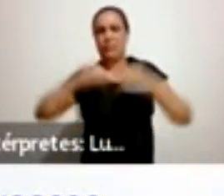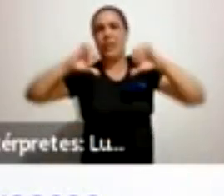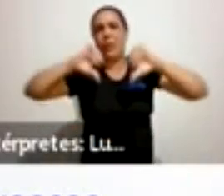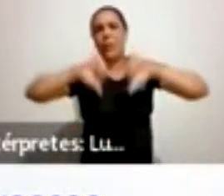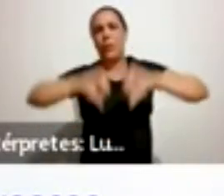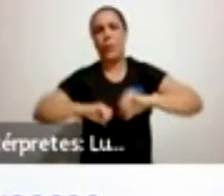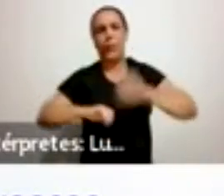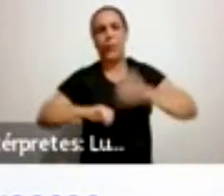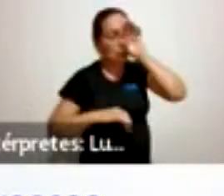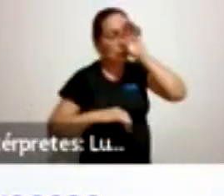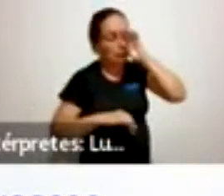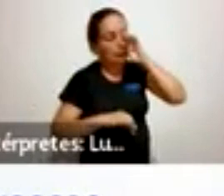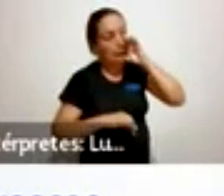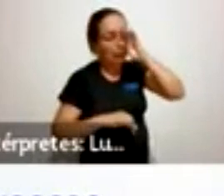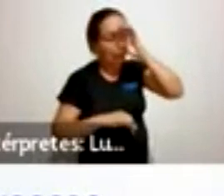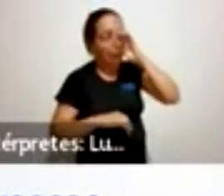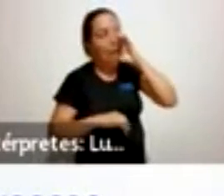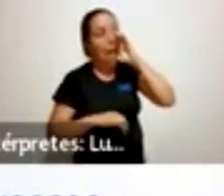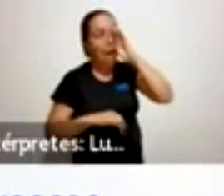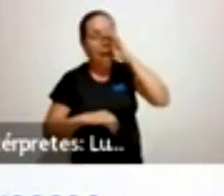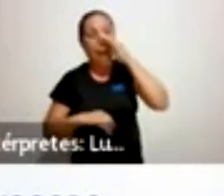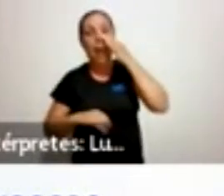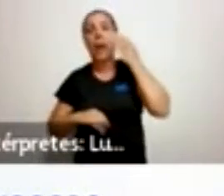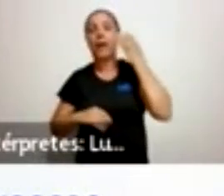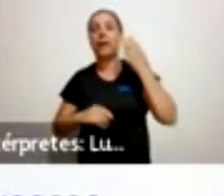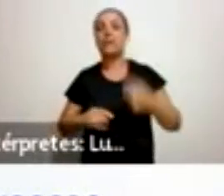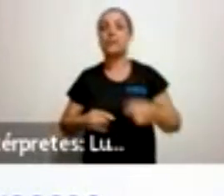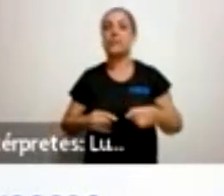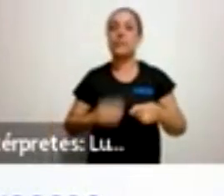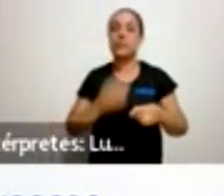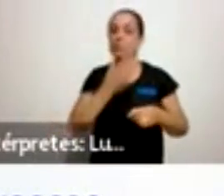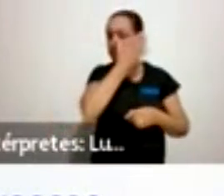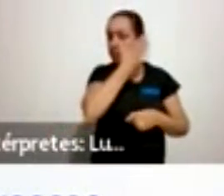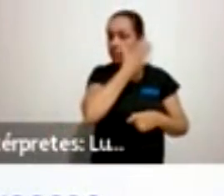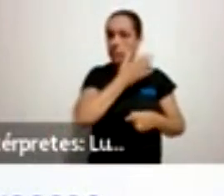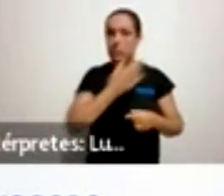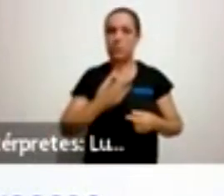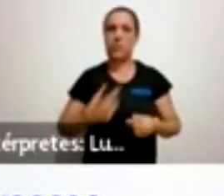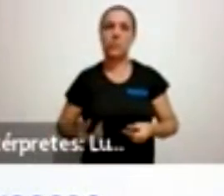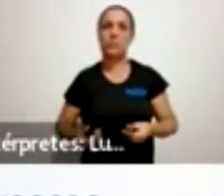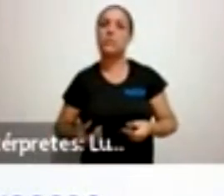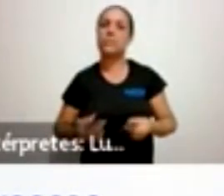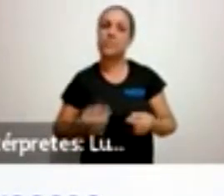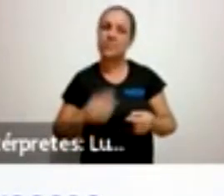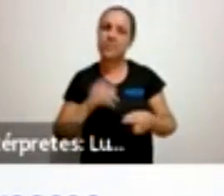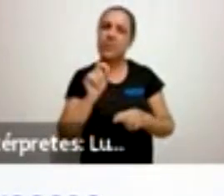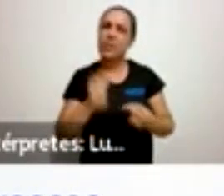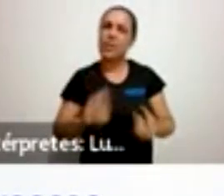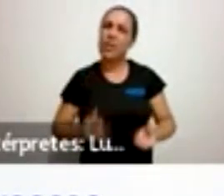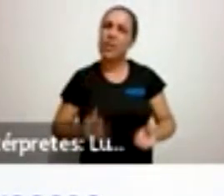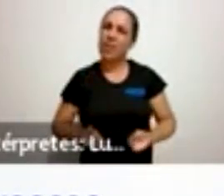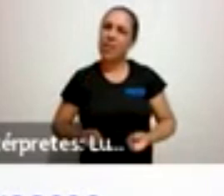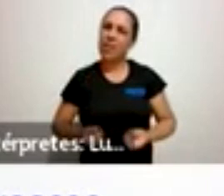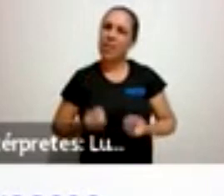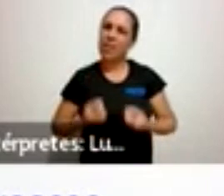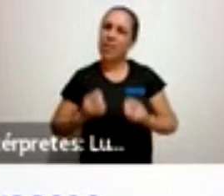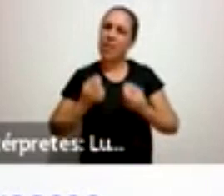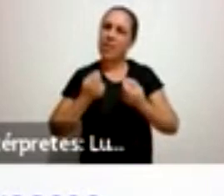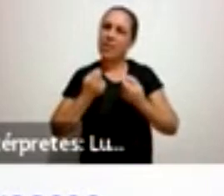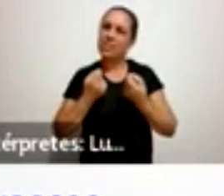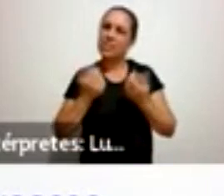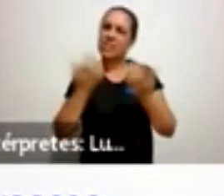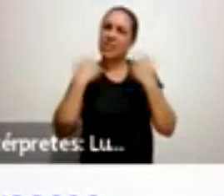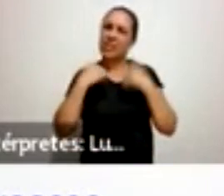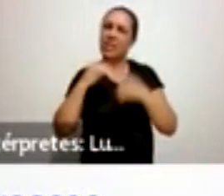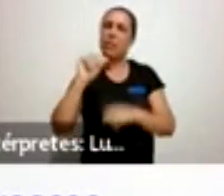viu que em 1931, o Dr. Otto ele ganhou o Prêmio Nobel de Medicina, que ele provou a condição básica para surgir o câncer, que é a acidose e a